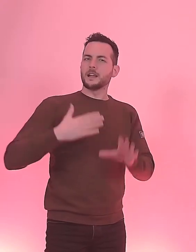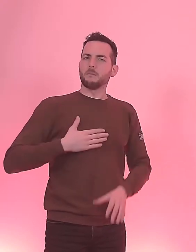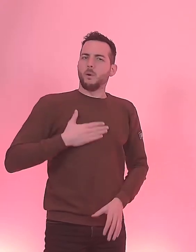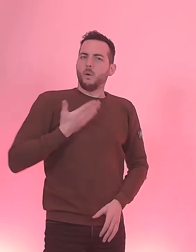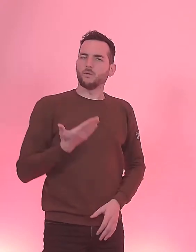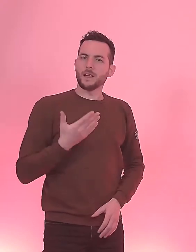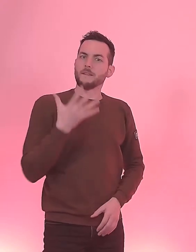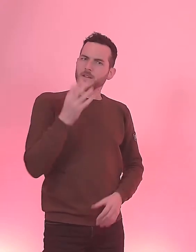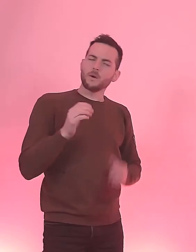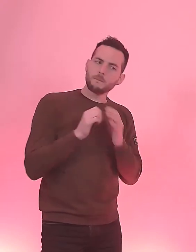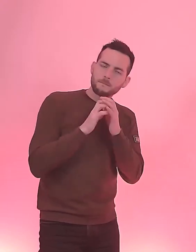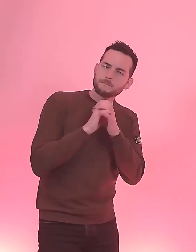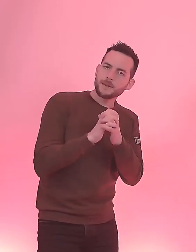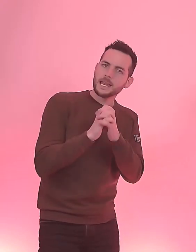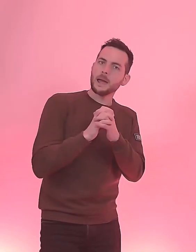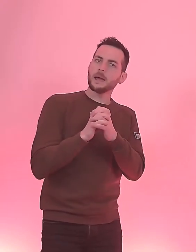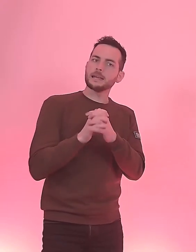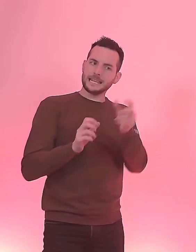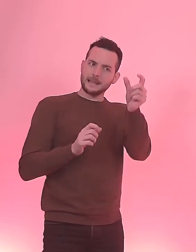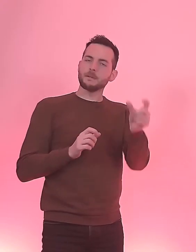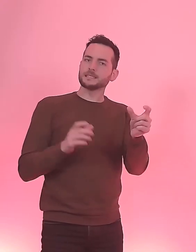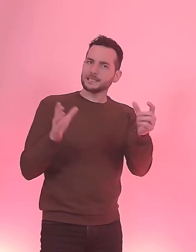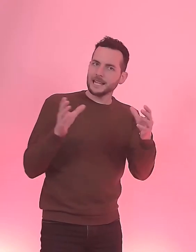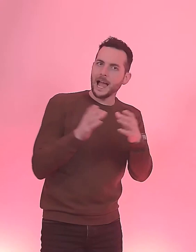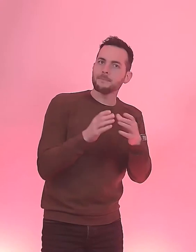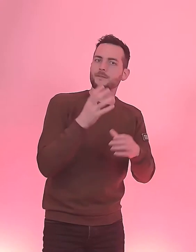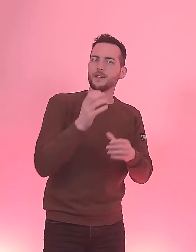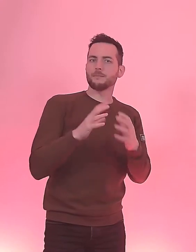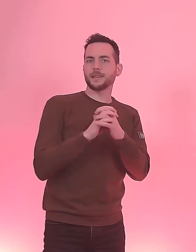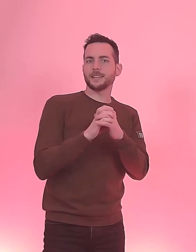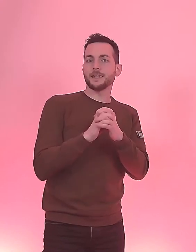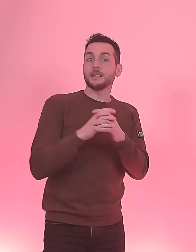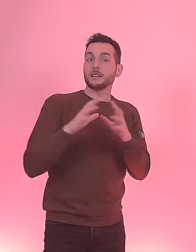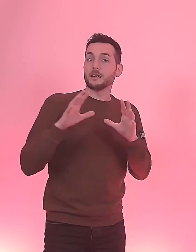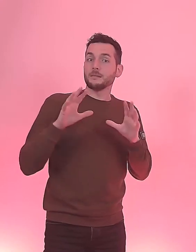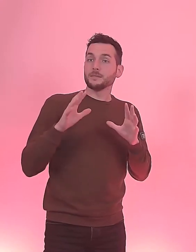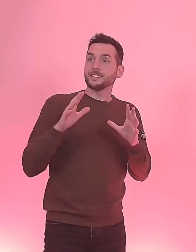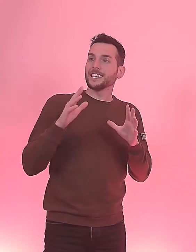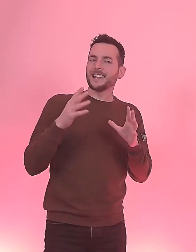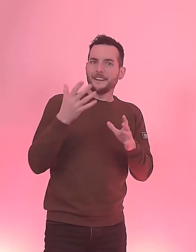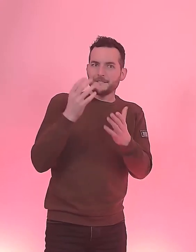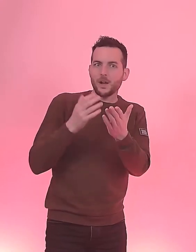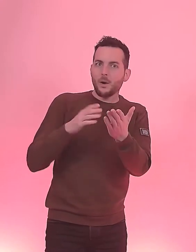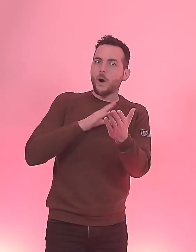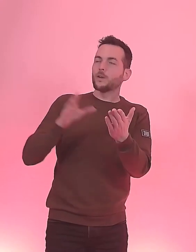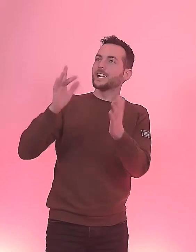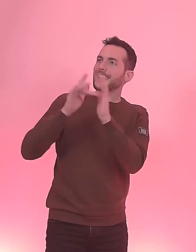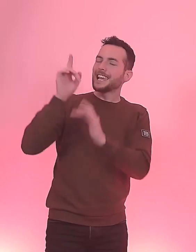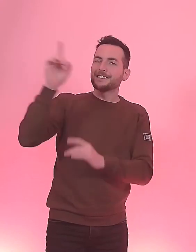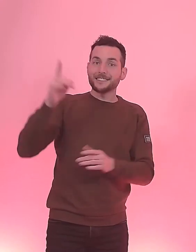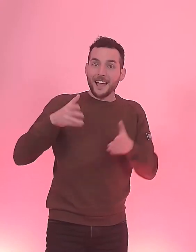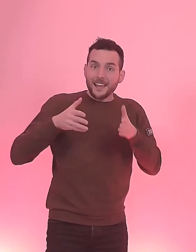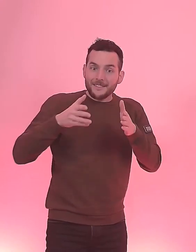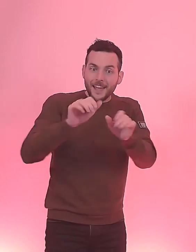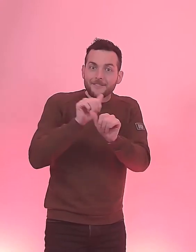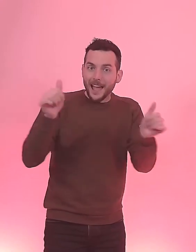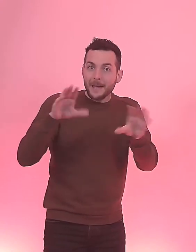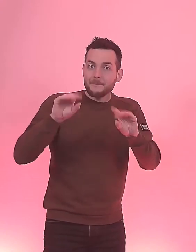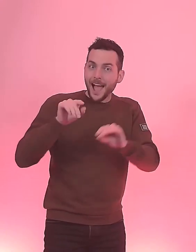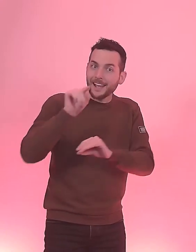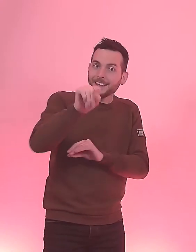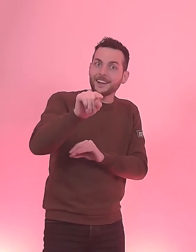studio woorden het worden zingen misschien verlang je naar die woorden dat jezus jou meter is je promise keeper light in your darkness